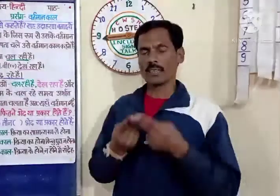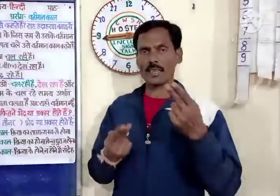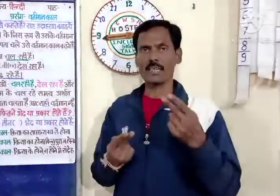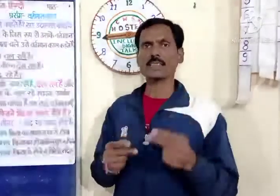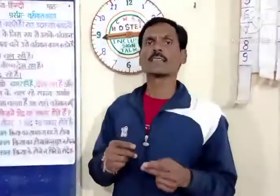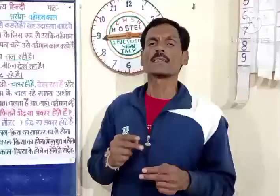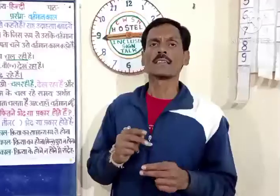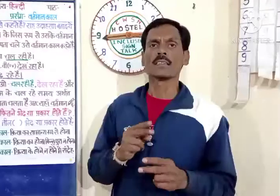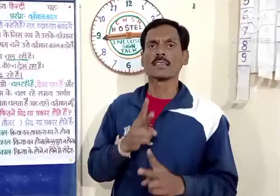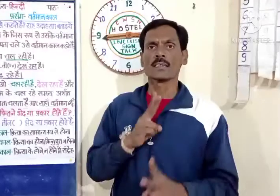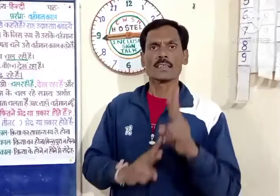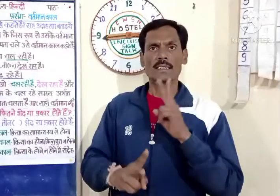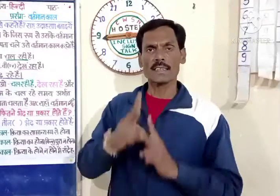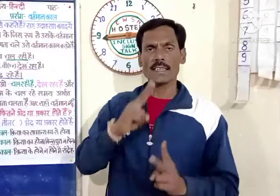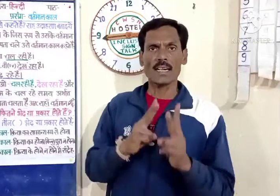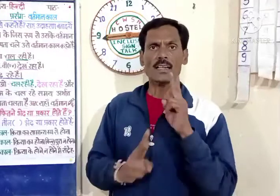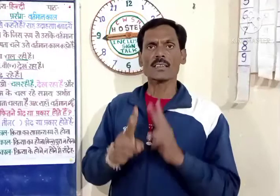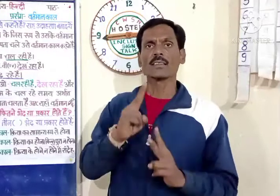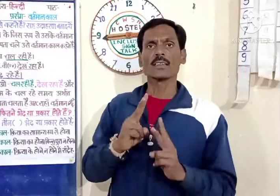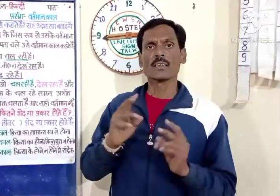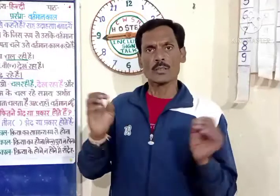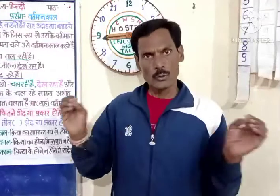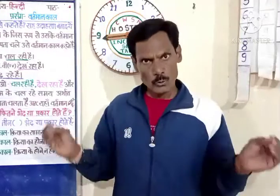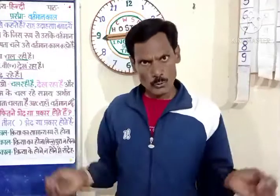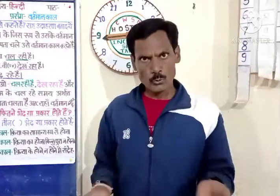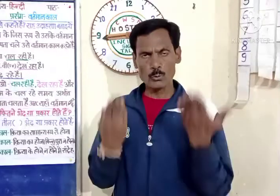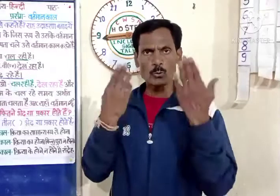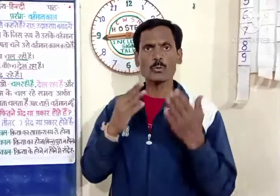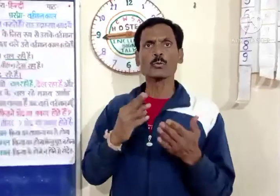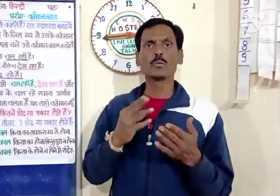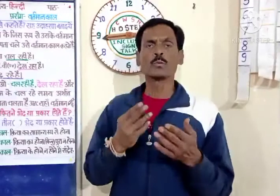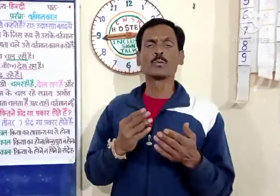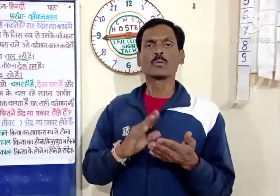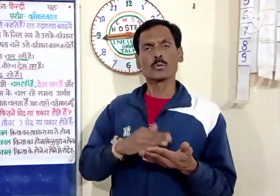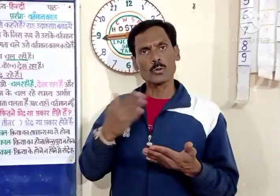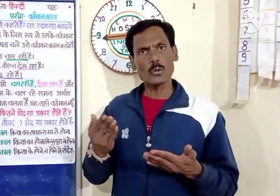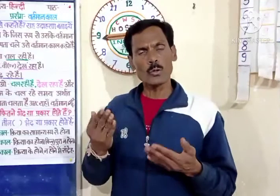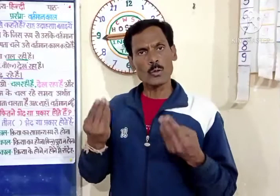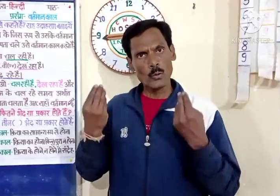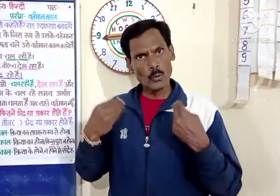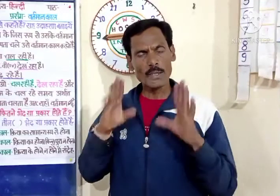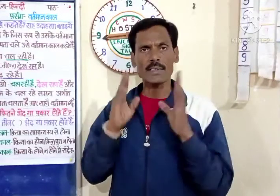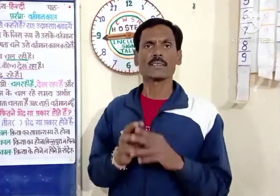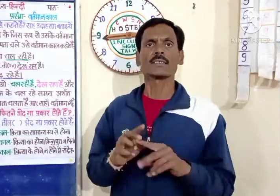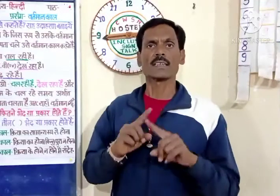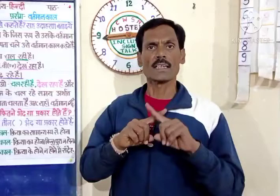अर्थात क्रिया शुरू तो हुई